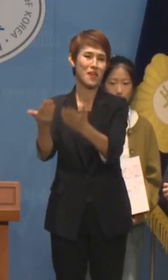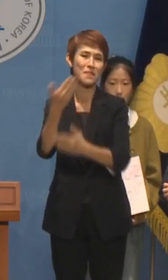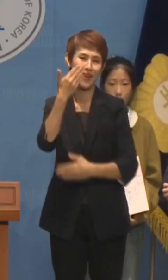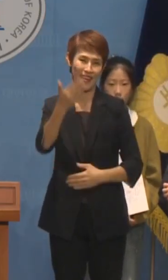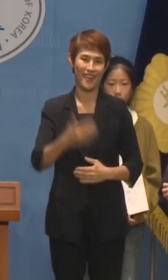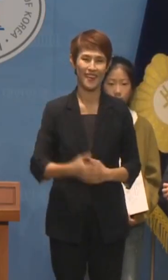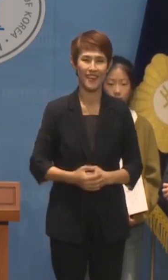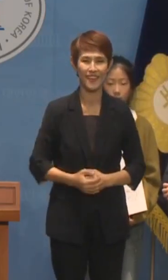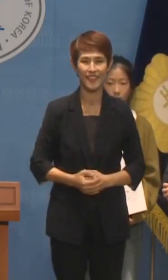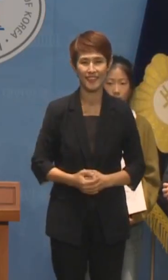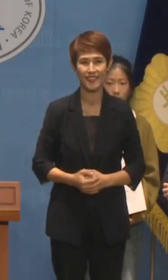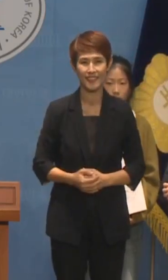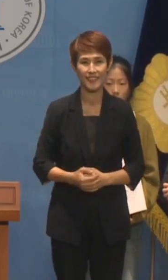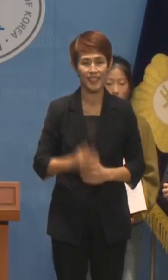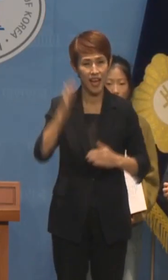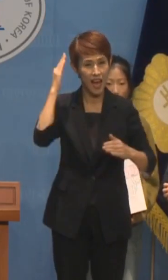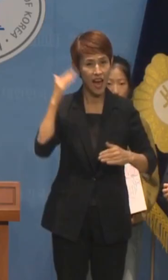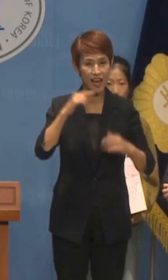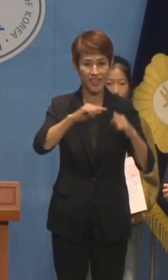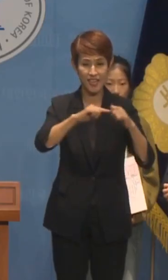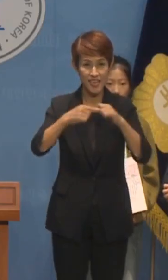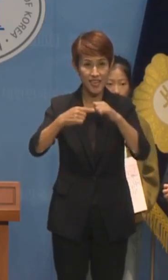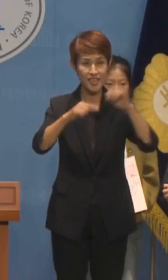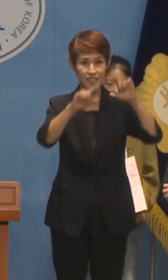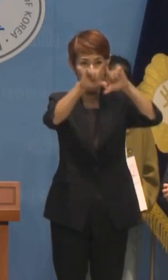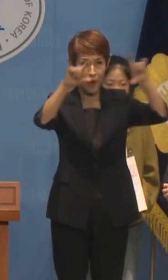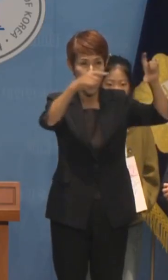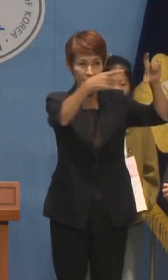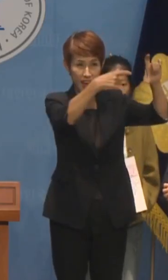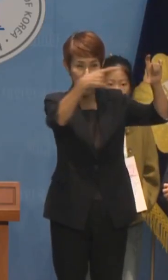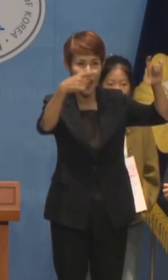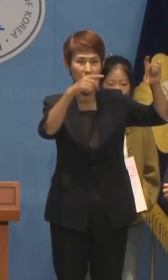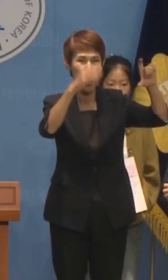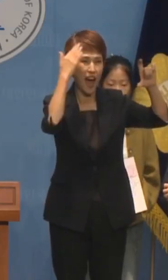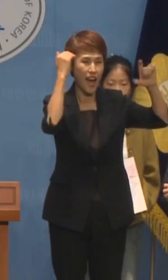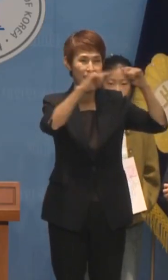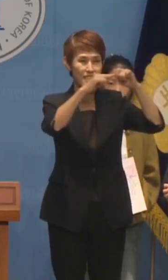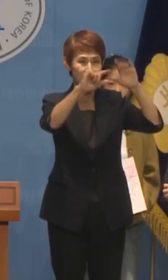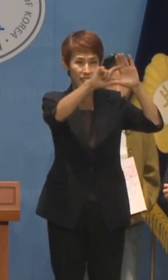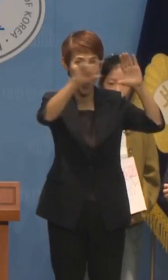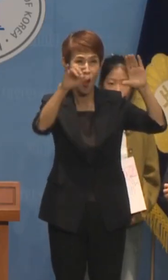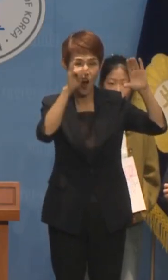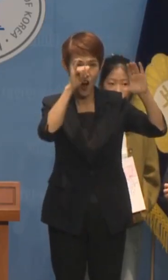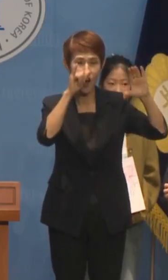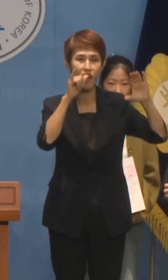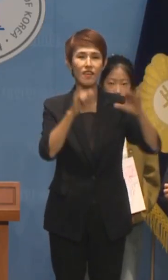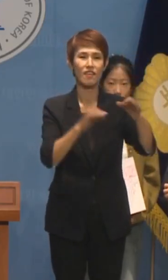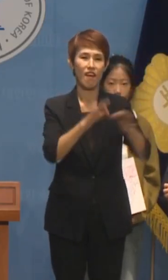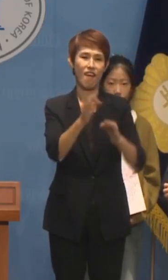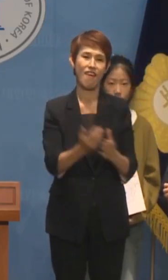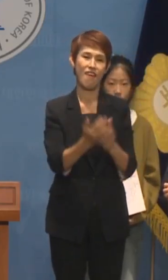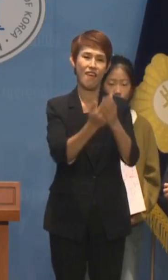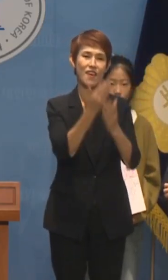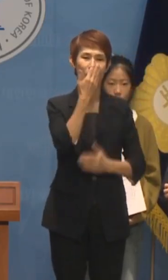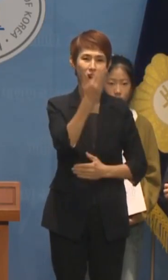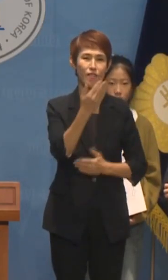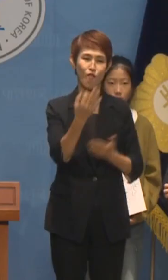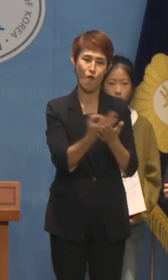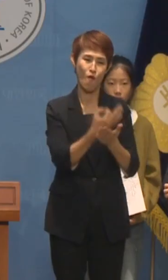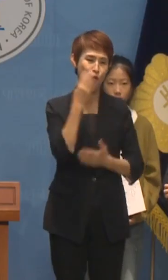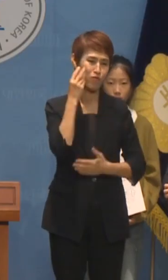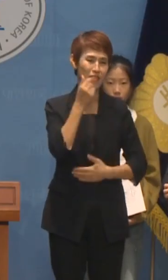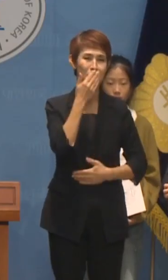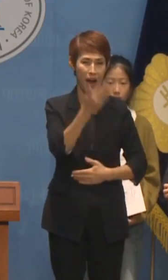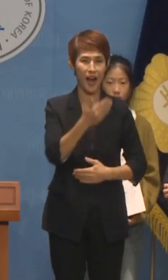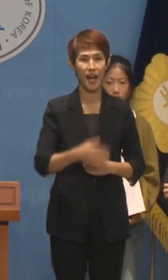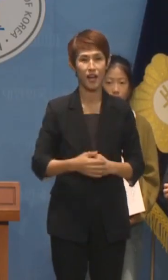것입니다. 물론 한글 간판이 가게가 번창하는 데도 도움되고 인지도가 올라갈 것입니다. 그리고